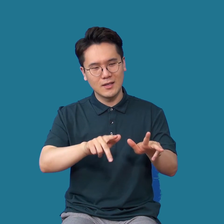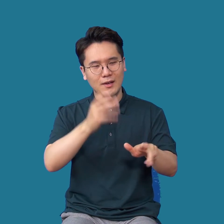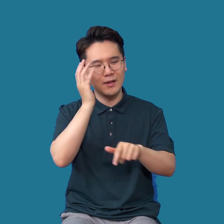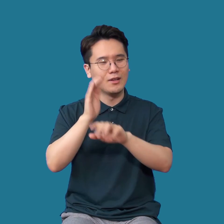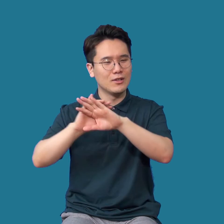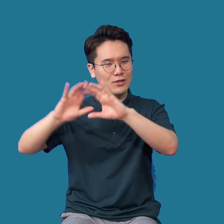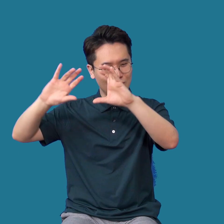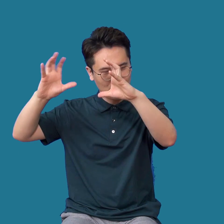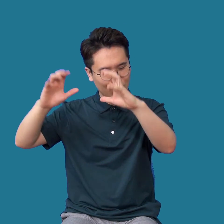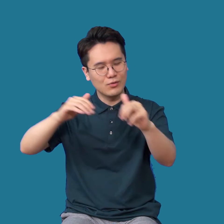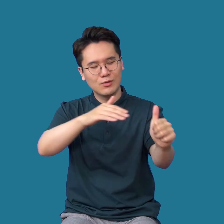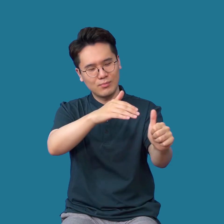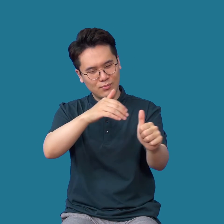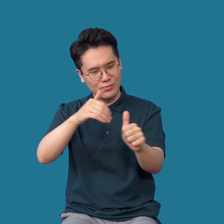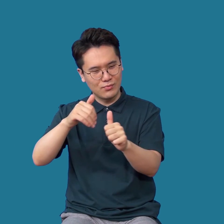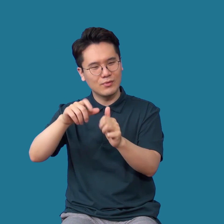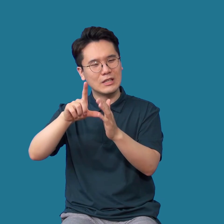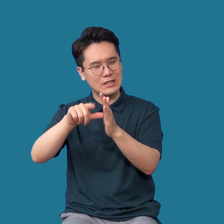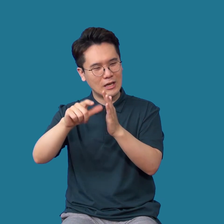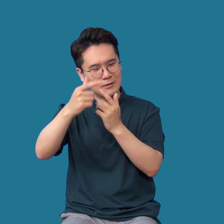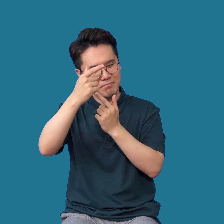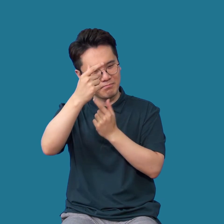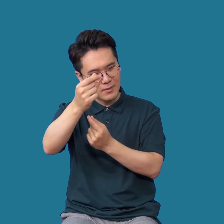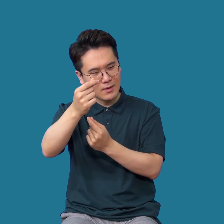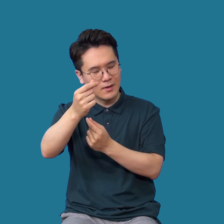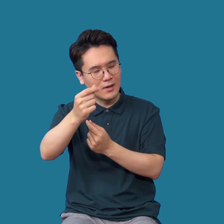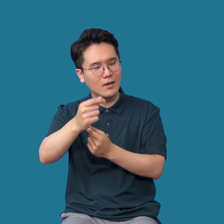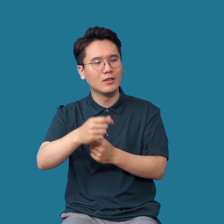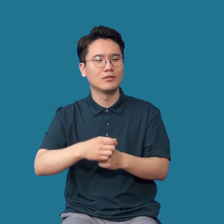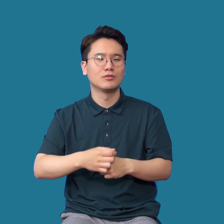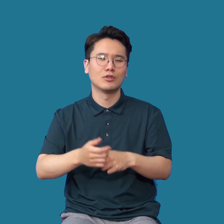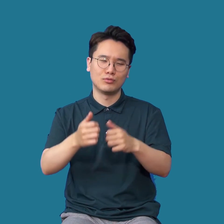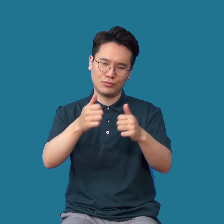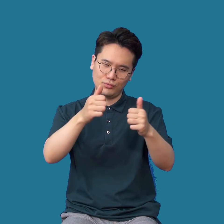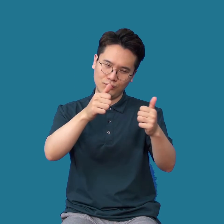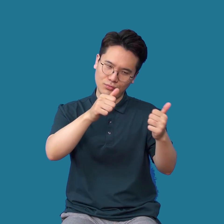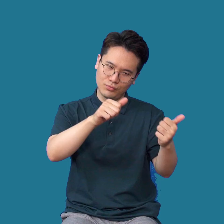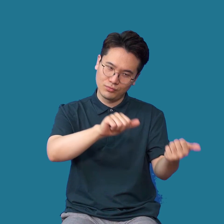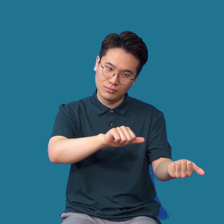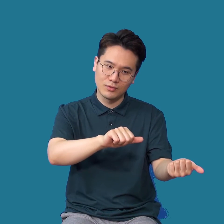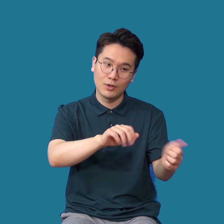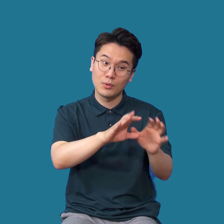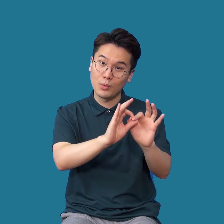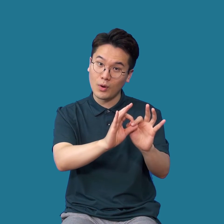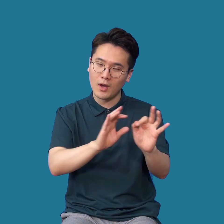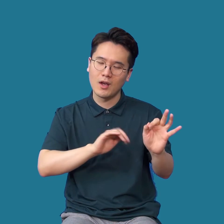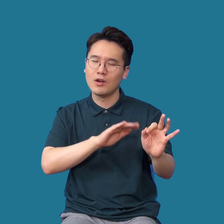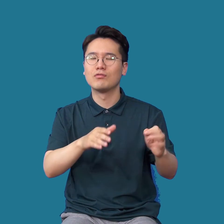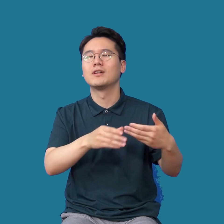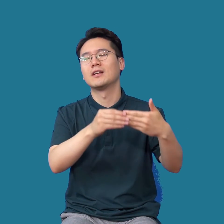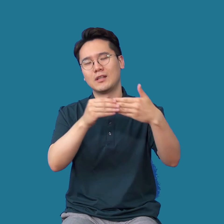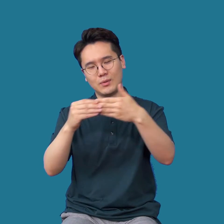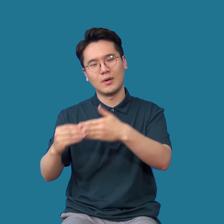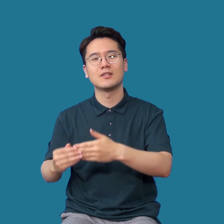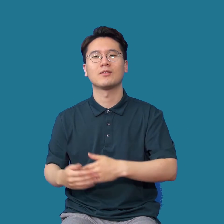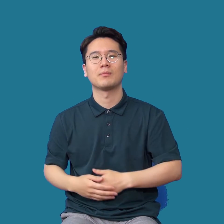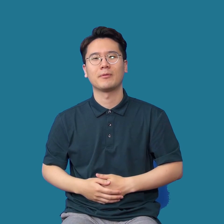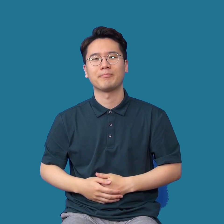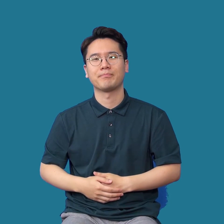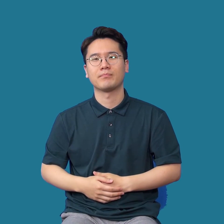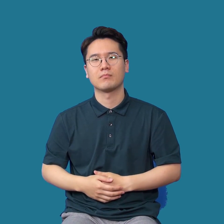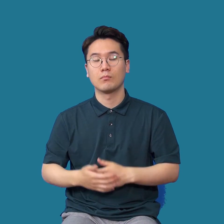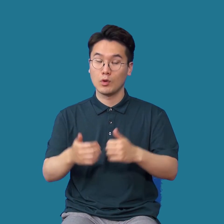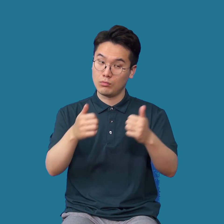되었기 때문에 죽음이라고 하는 마차를 보내어서 우리를 태워 가시는 것입니다. 죽음은 결코